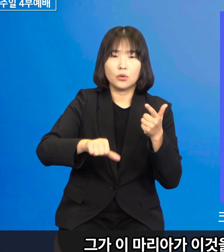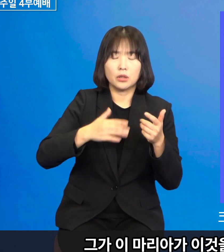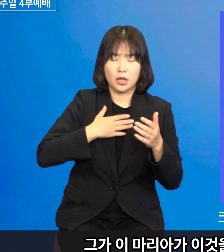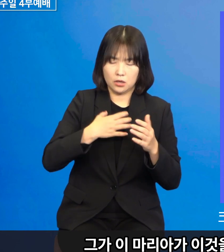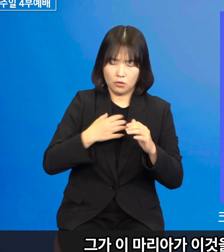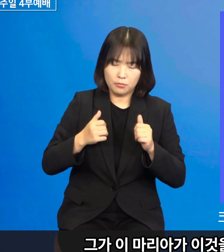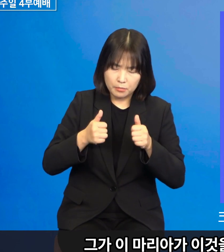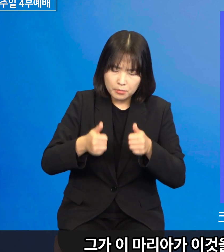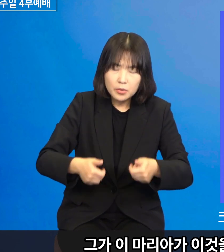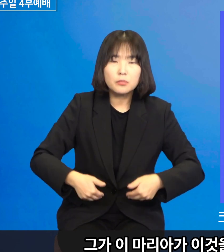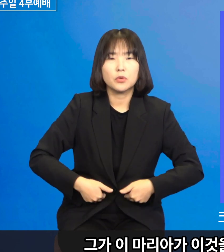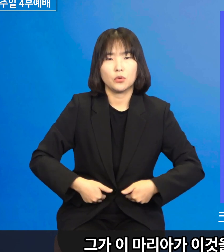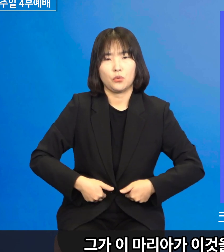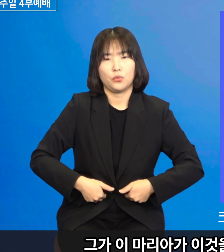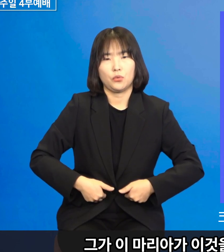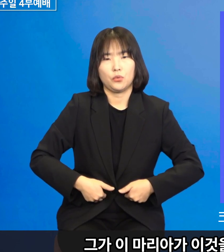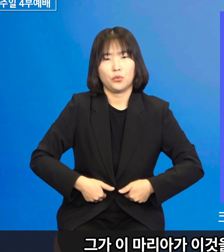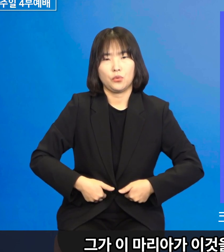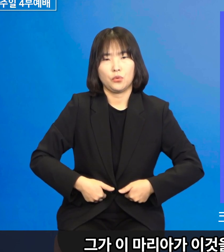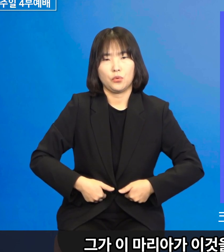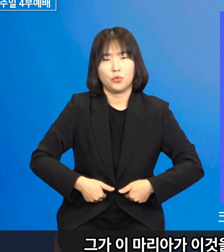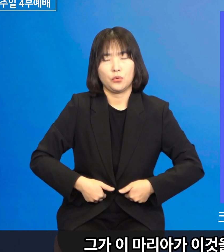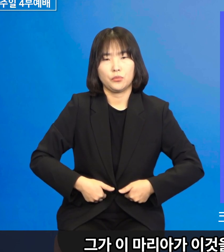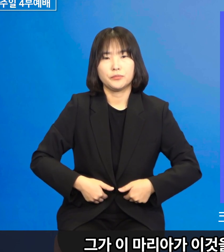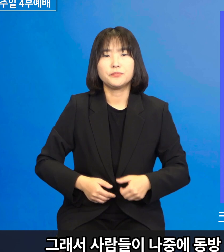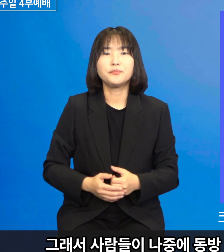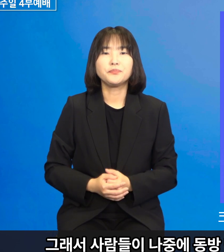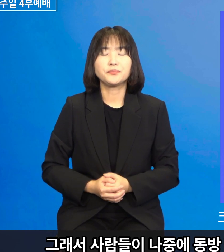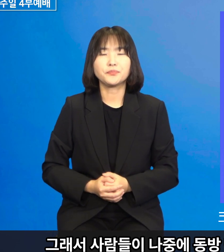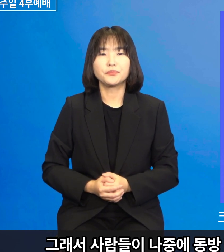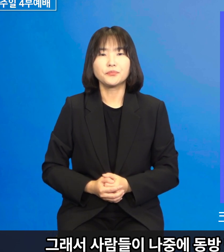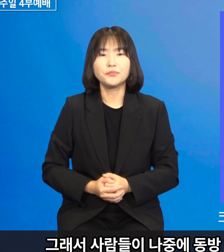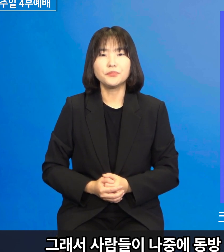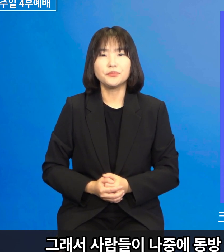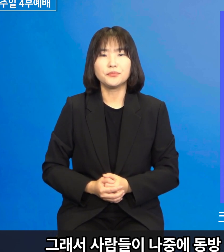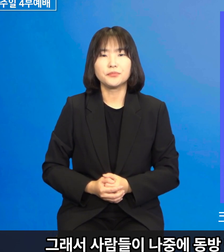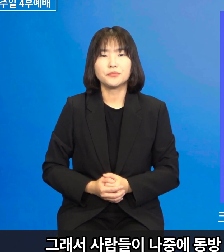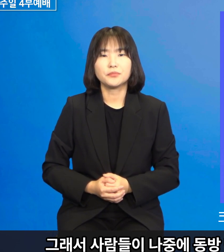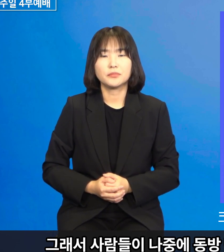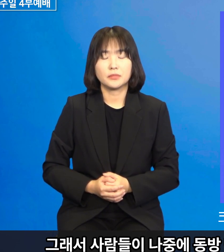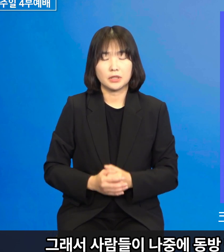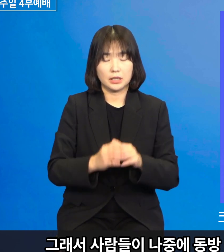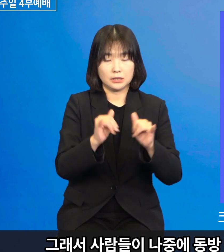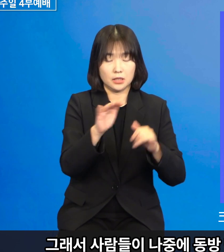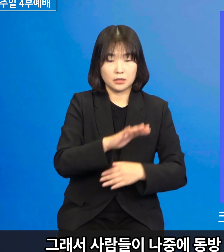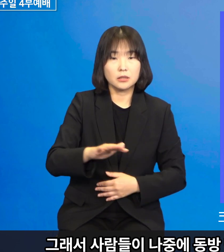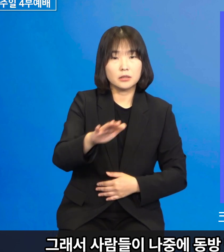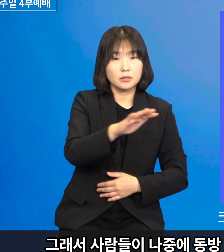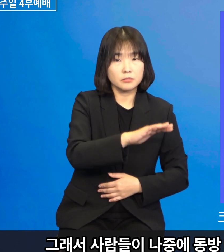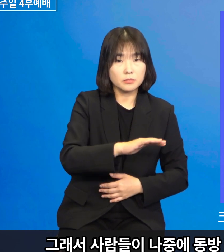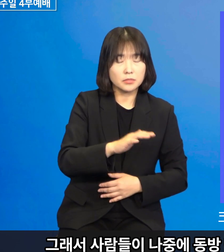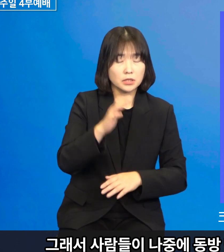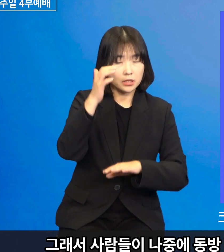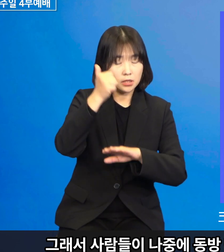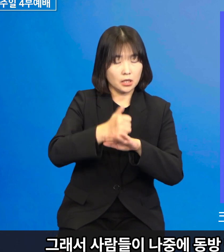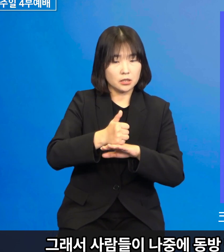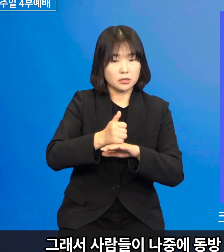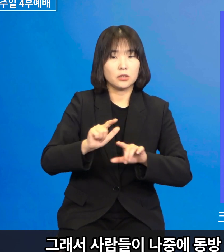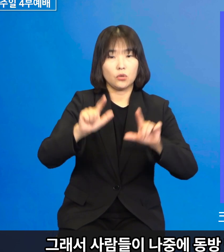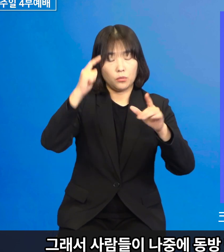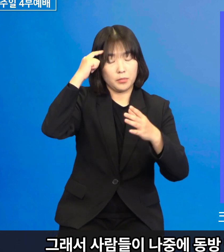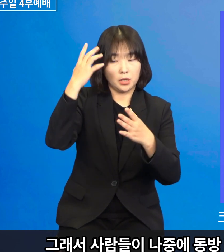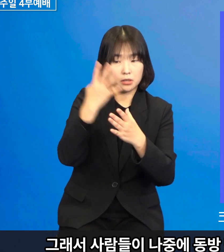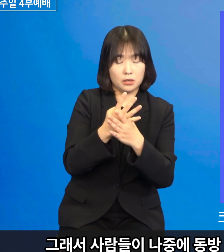이 마리아가 이것을 계속 묵상을 했던 거예요. 그래서 사람들이 이제 나중에 동방박사도 와서 경배하지 않습니까?